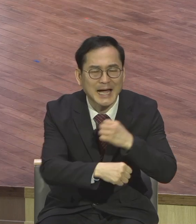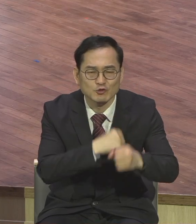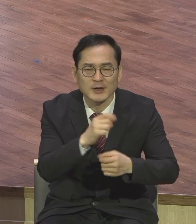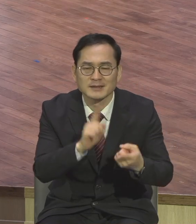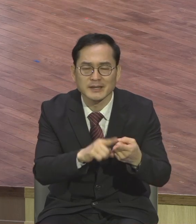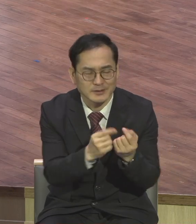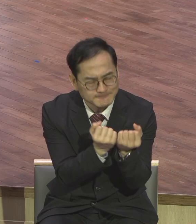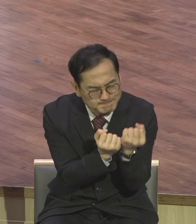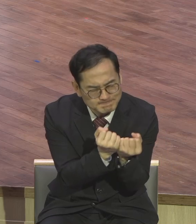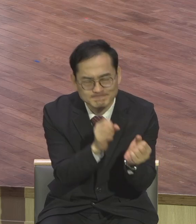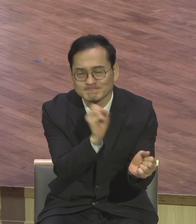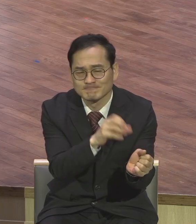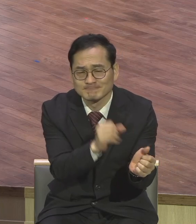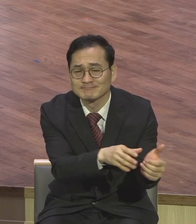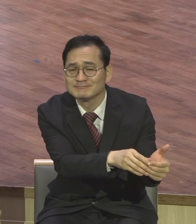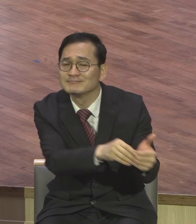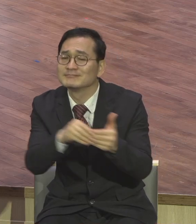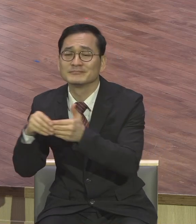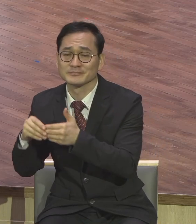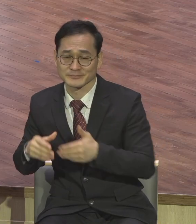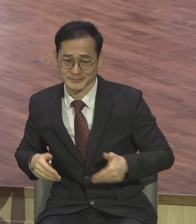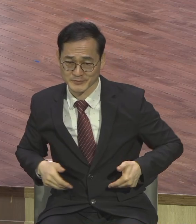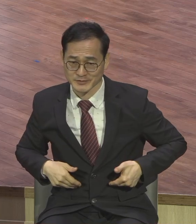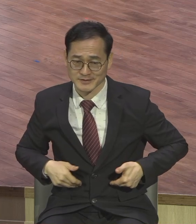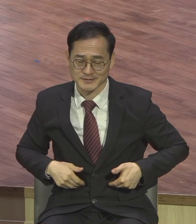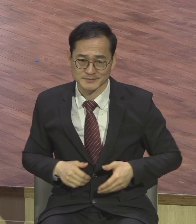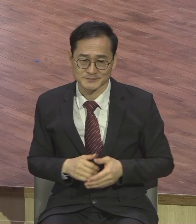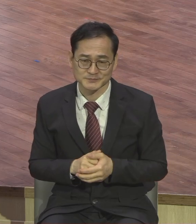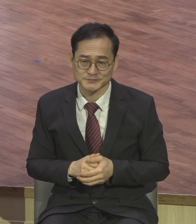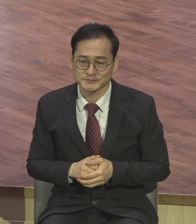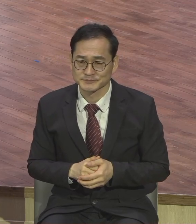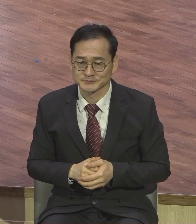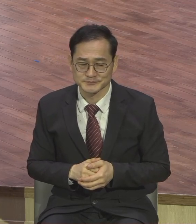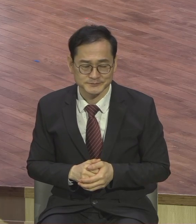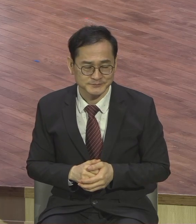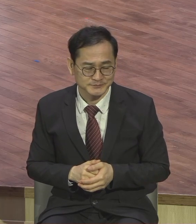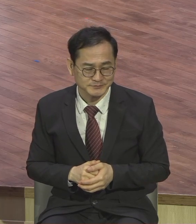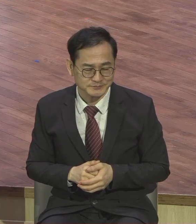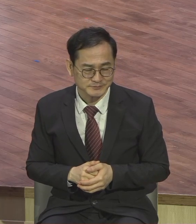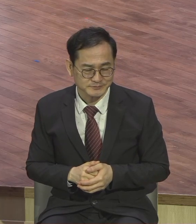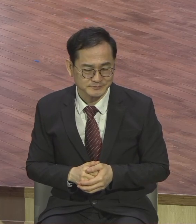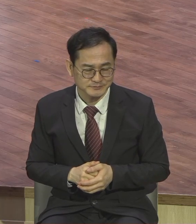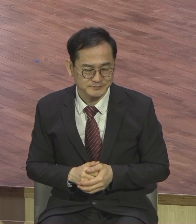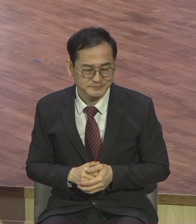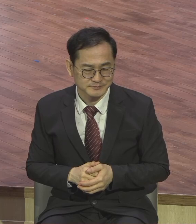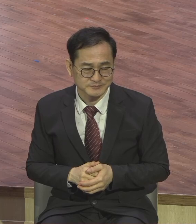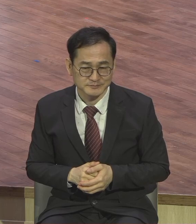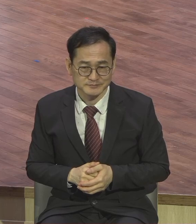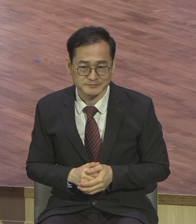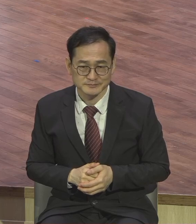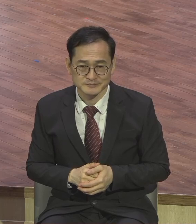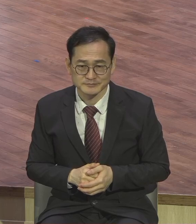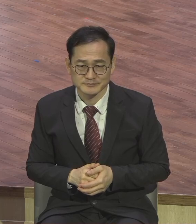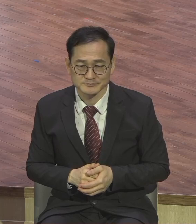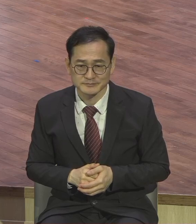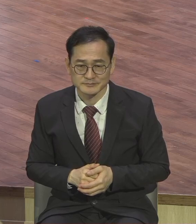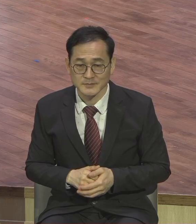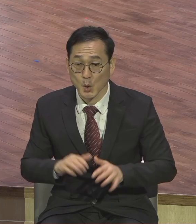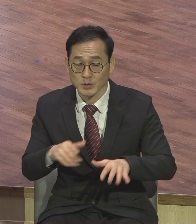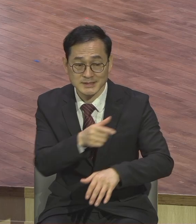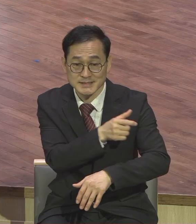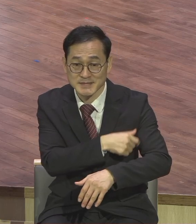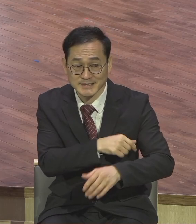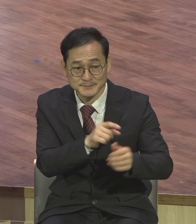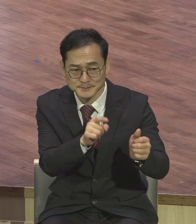오늘 우리 집사님이 평생 불교 생활 종교 하던 어머니를